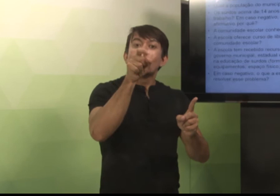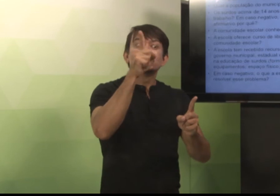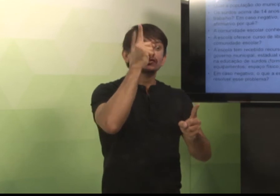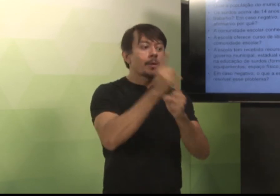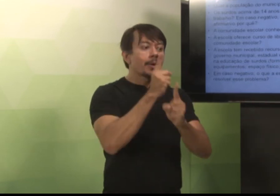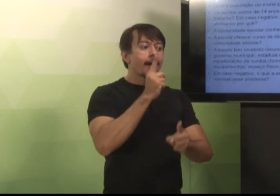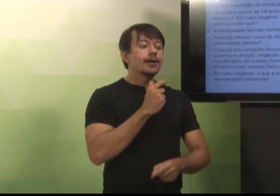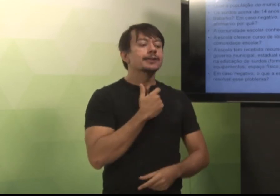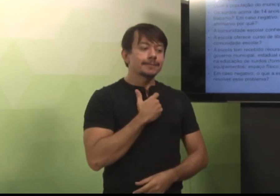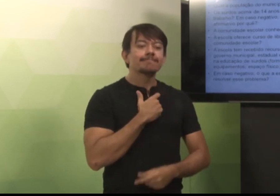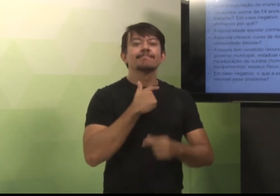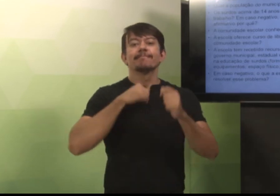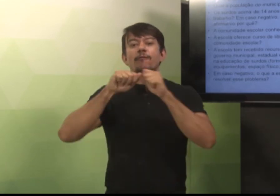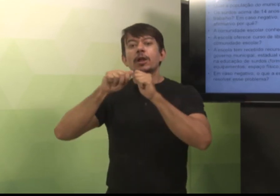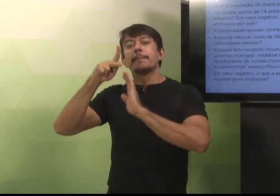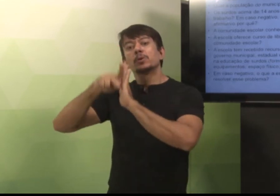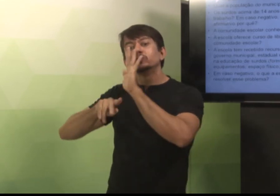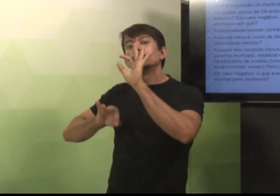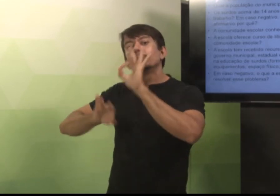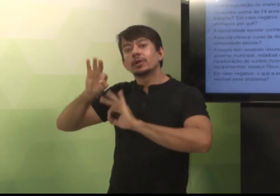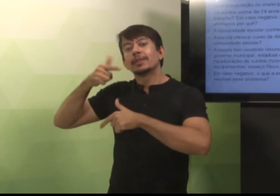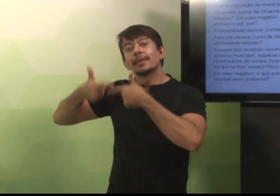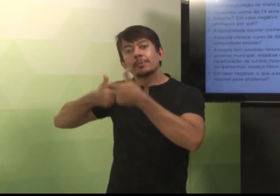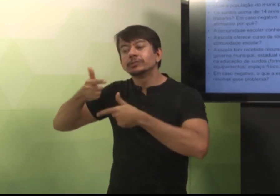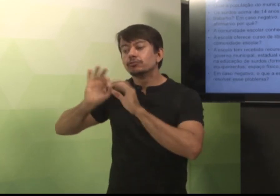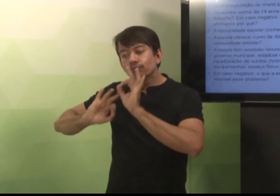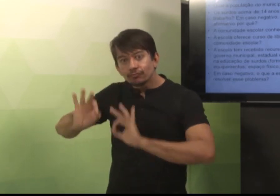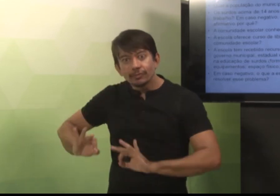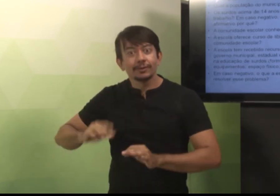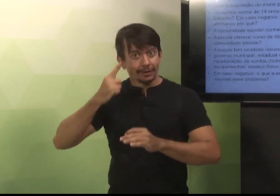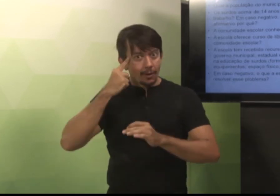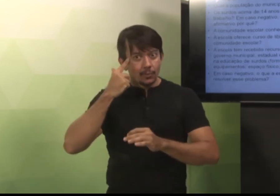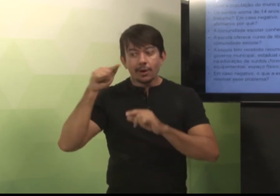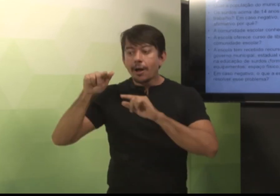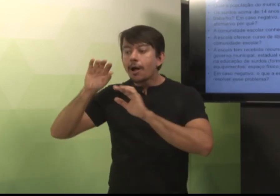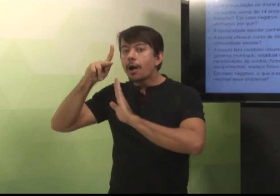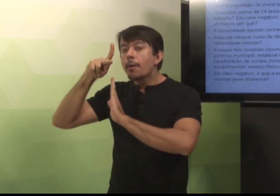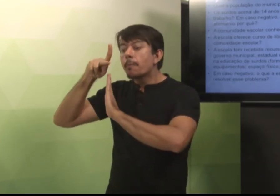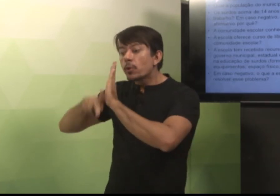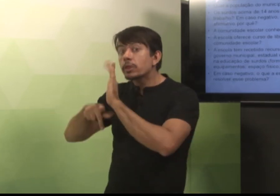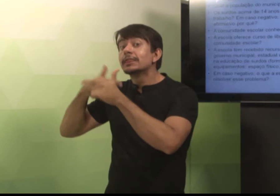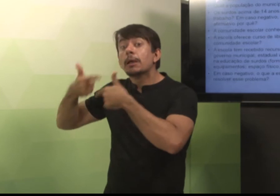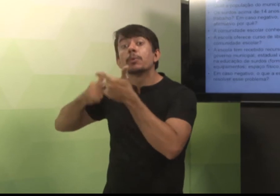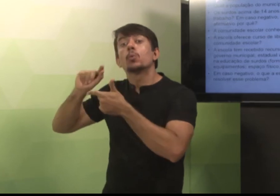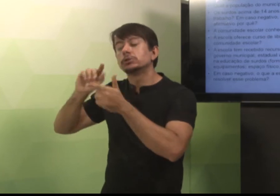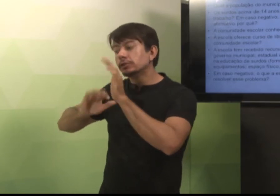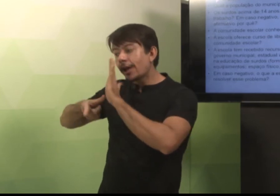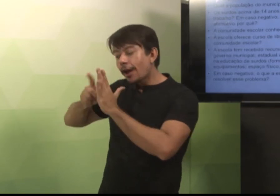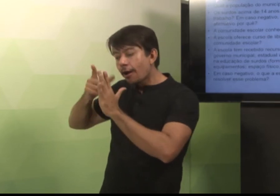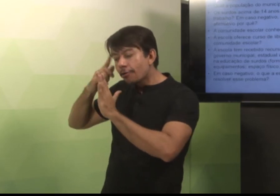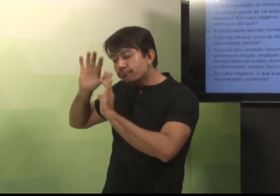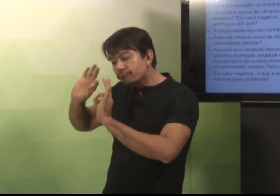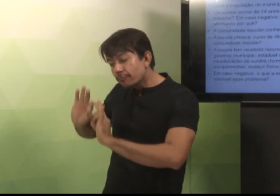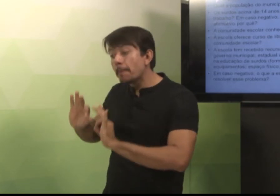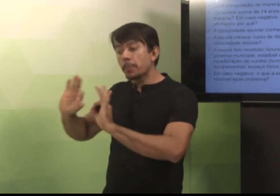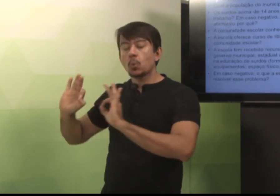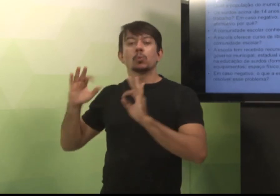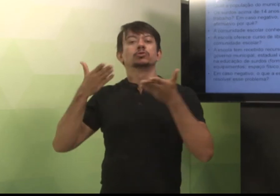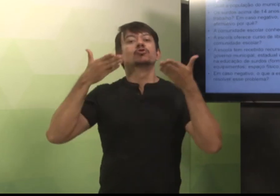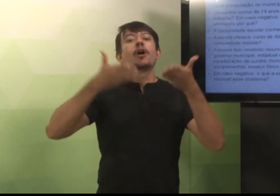que você descobrir ali, faça anotação para o seu projeto de trabalho. Então você deve organizá-lo e chegar